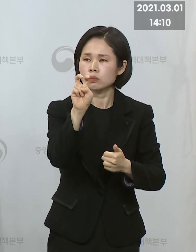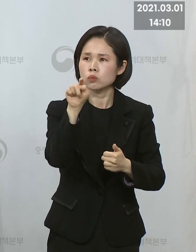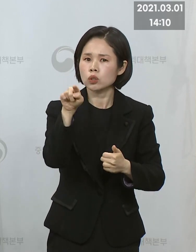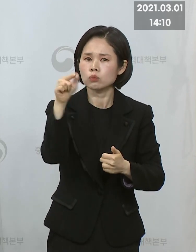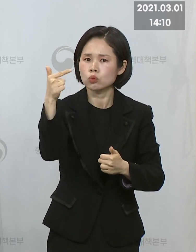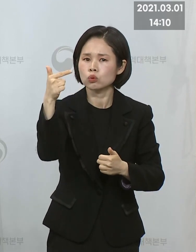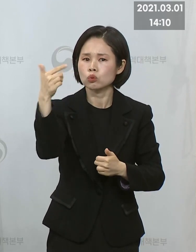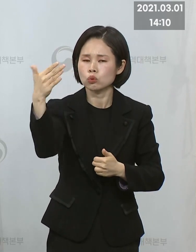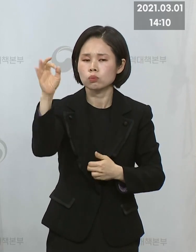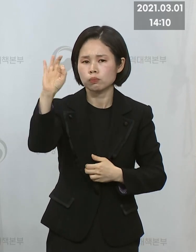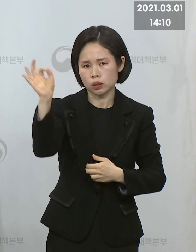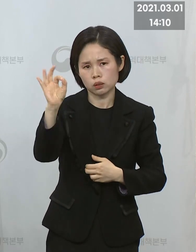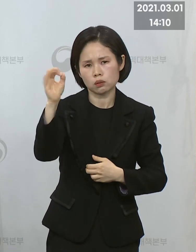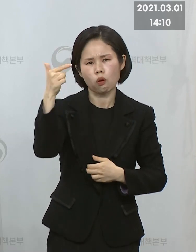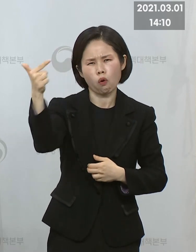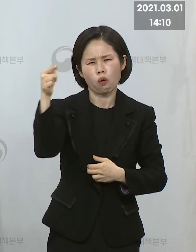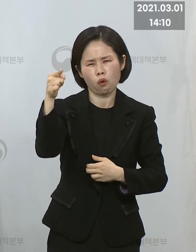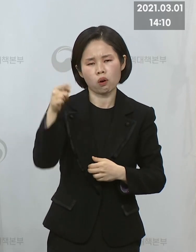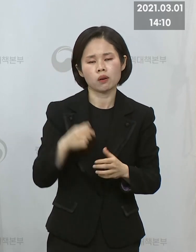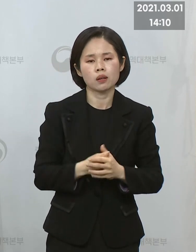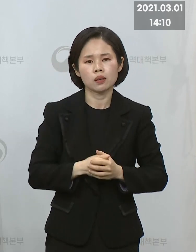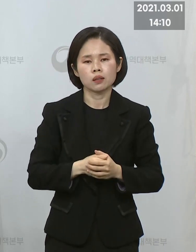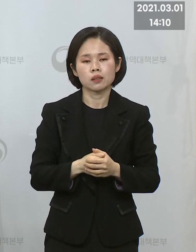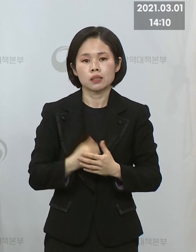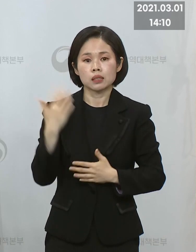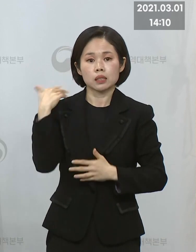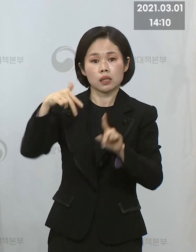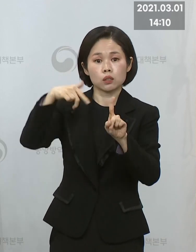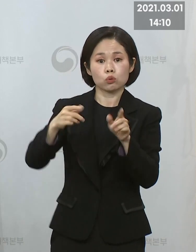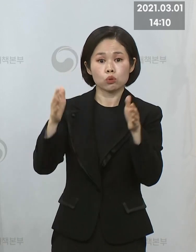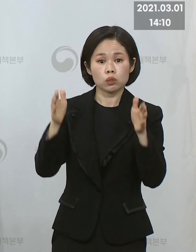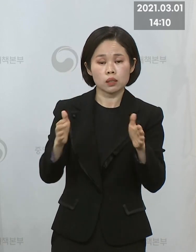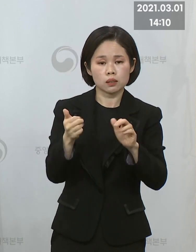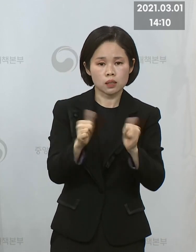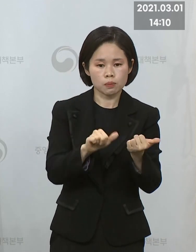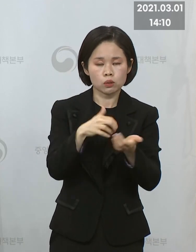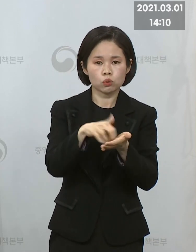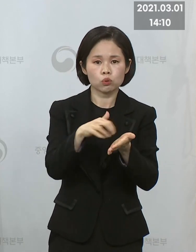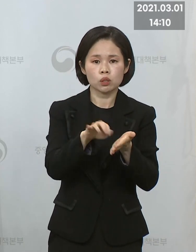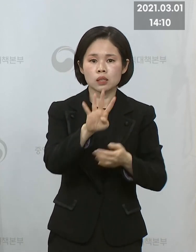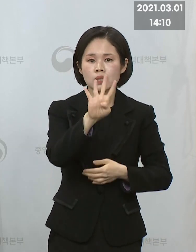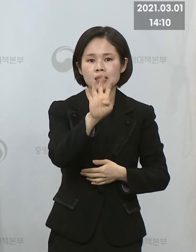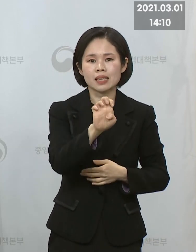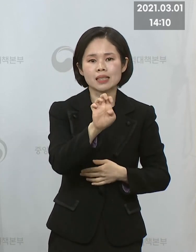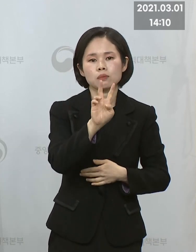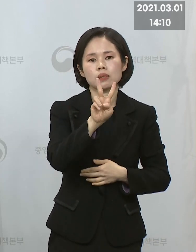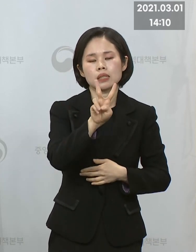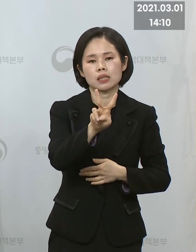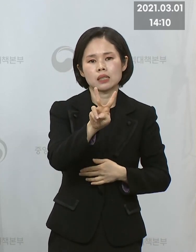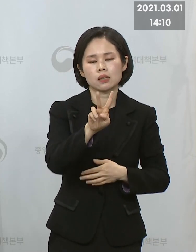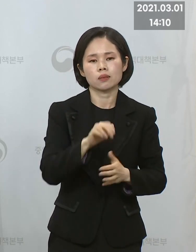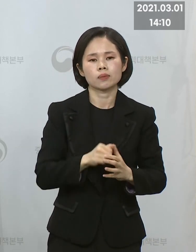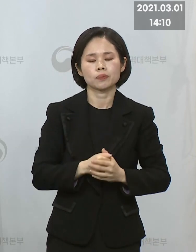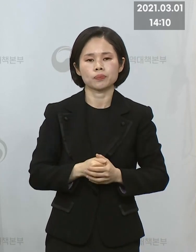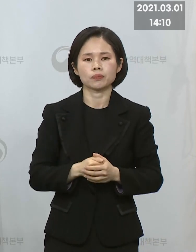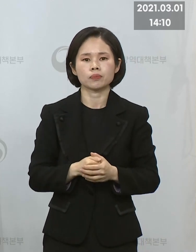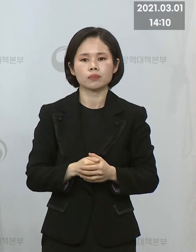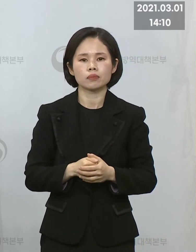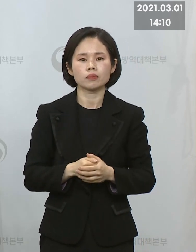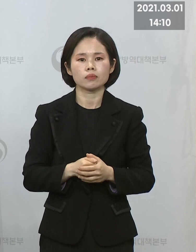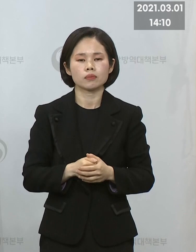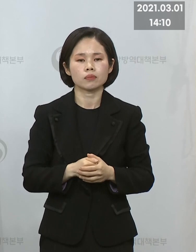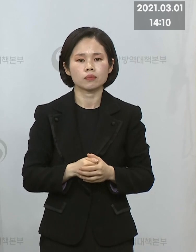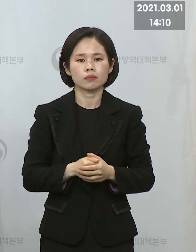20.69%로 높은 수준을 보여주고 있습니다. 지난 한 주간 사망자는 총 42명이